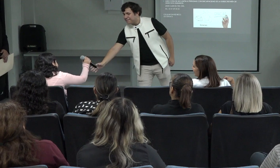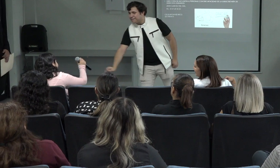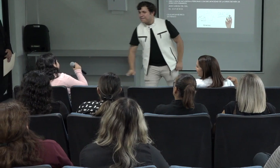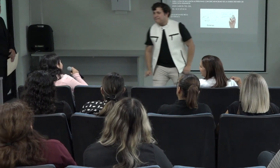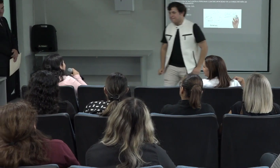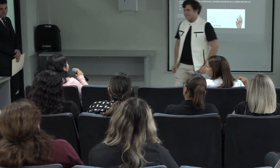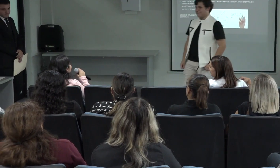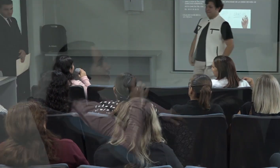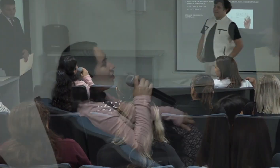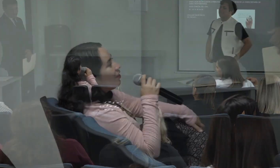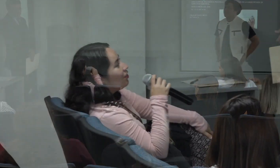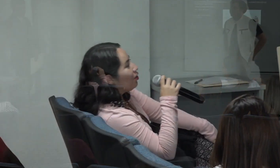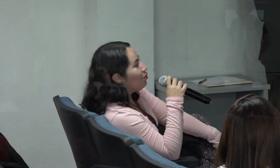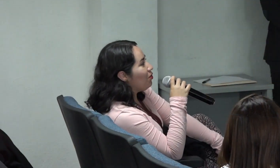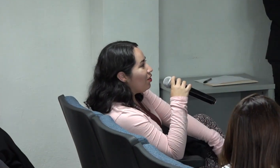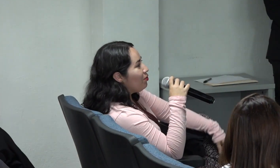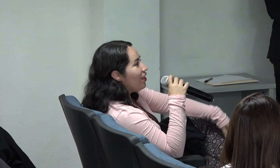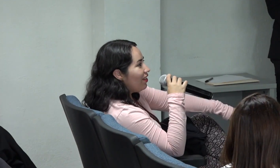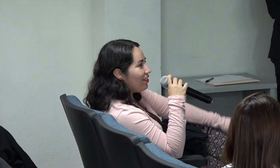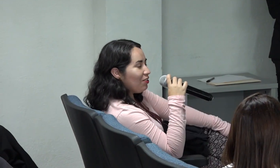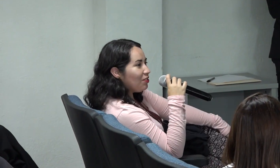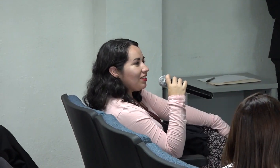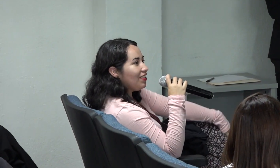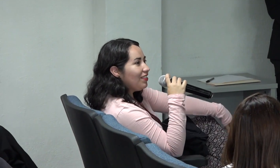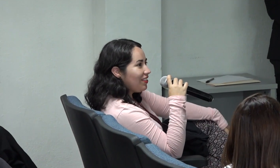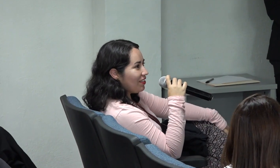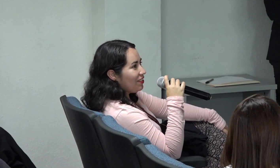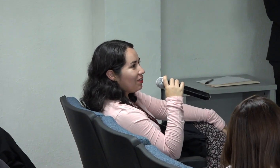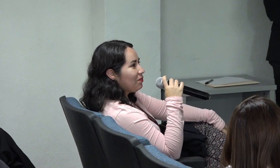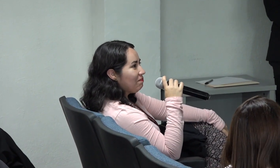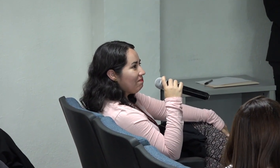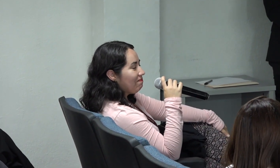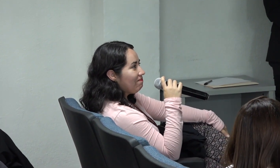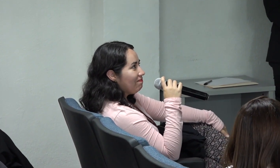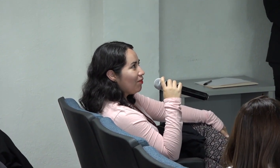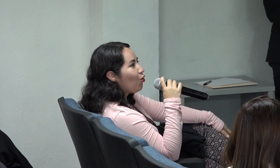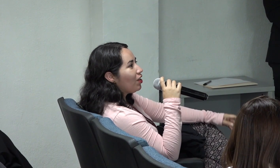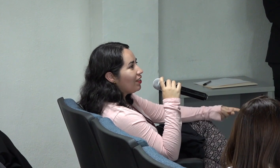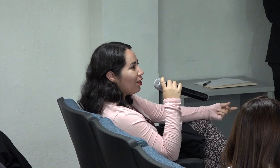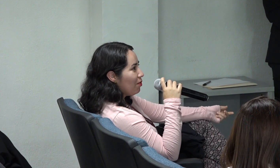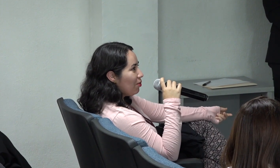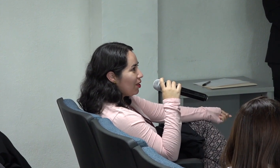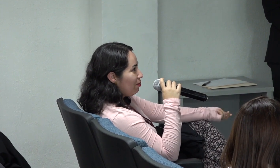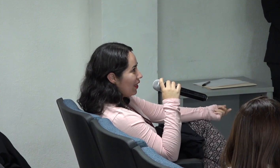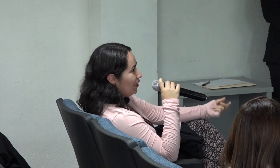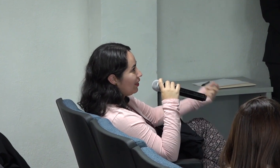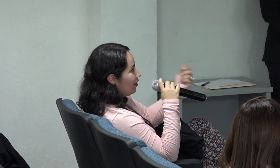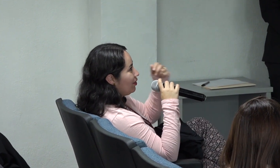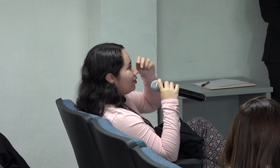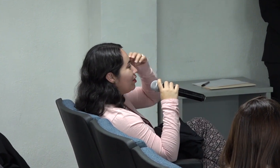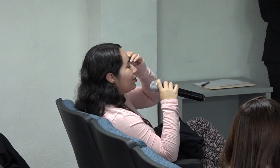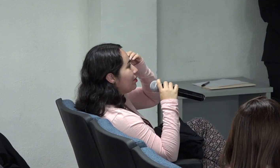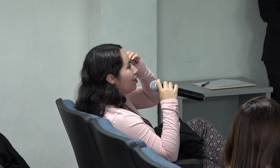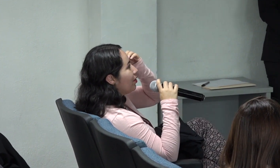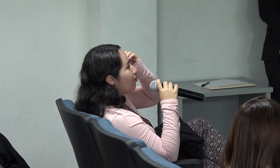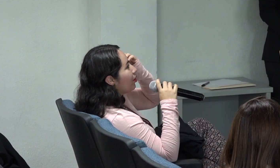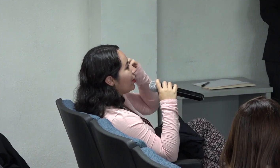Gracias, David. Tengo una duda, no sé si es correcta como la voy a plantear. Porque yo